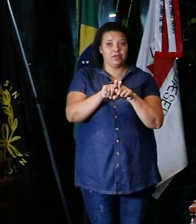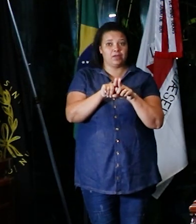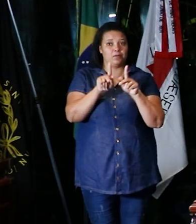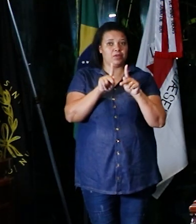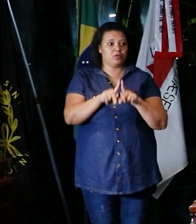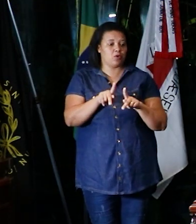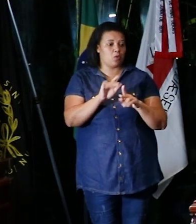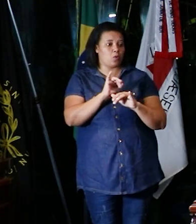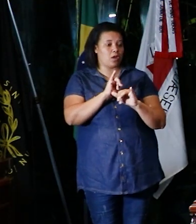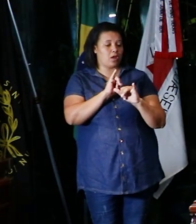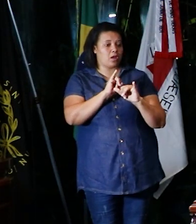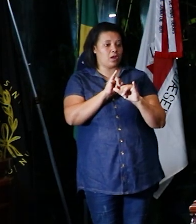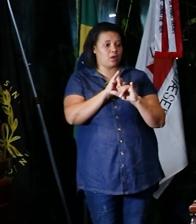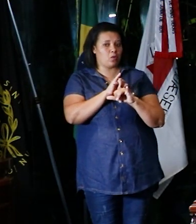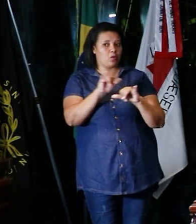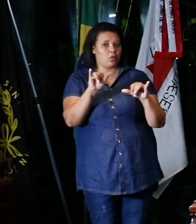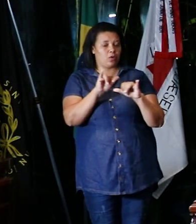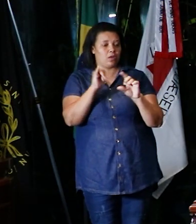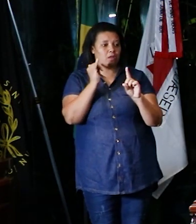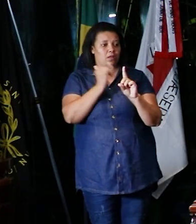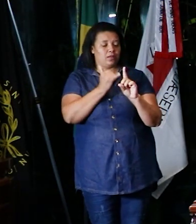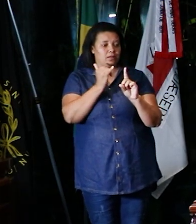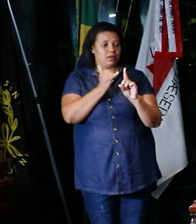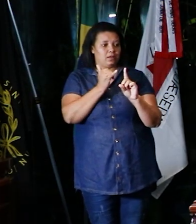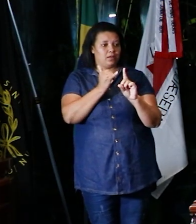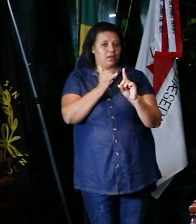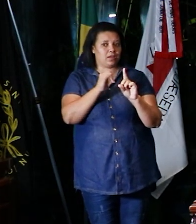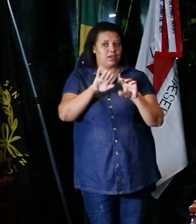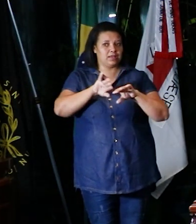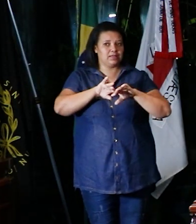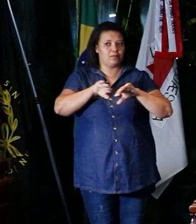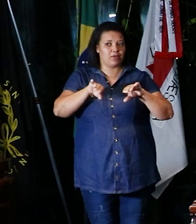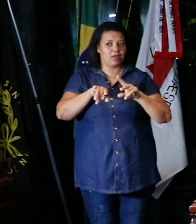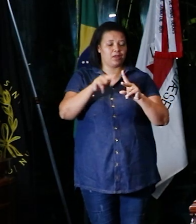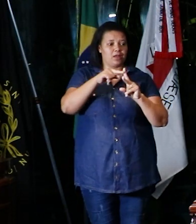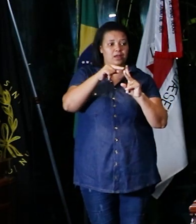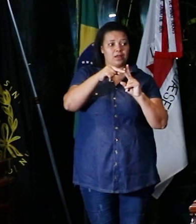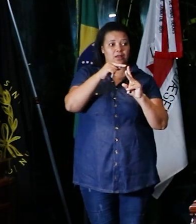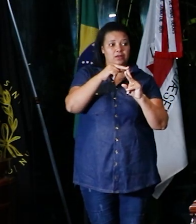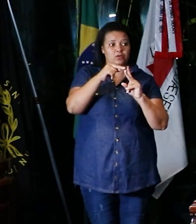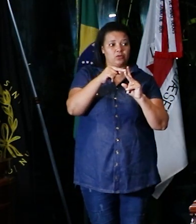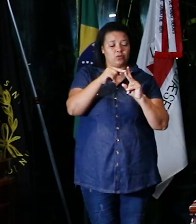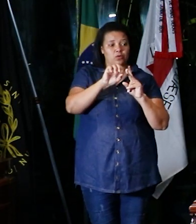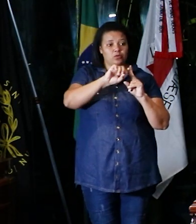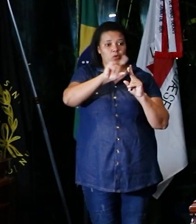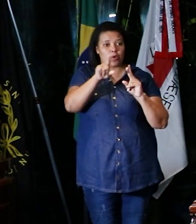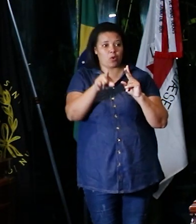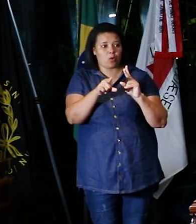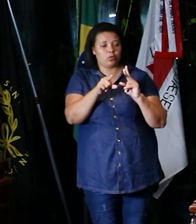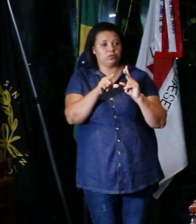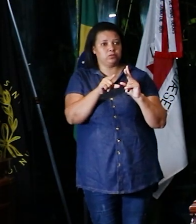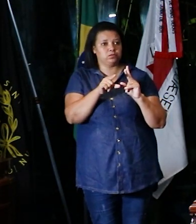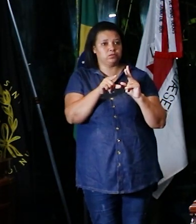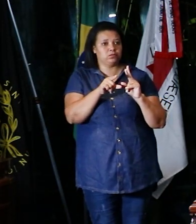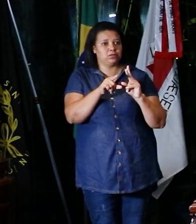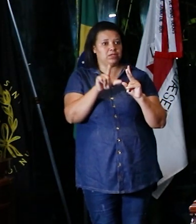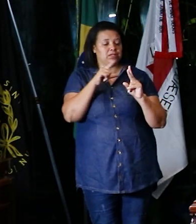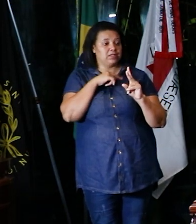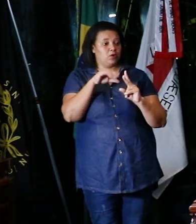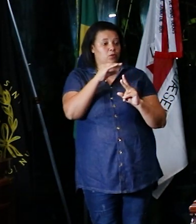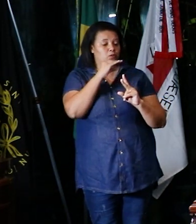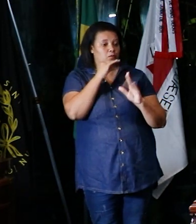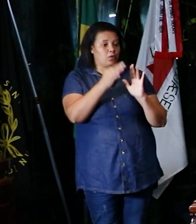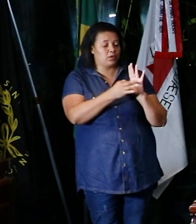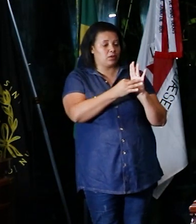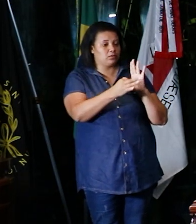contista, que eu meio que... separa um pouco as duas coisas, ou se não, você vê, porque tem o Drummond da crônica,